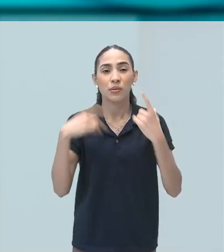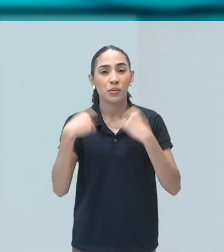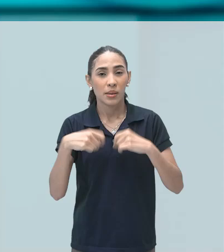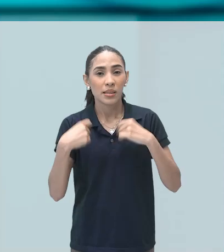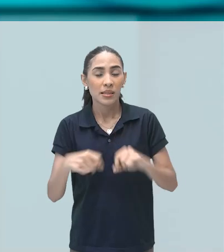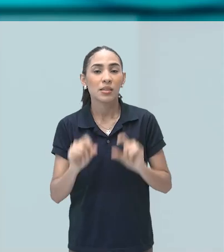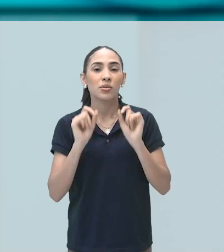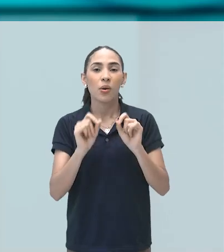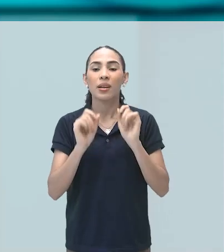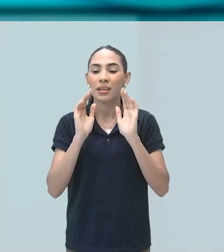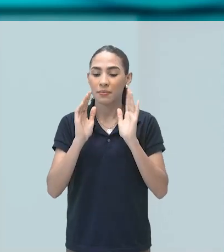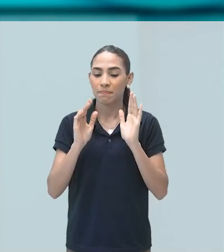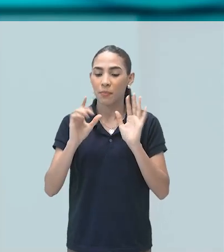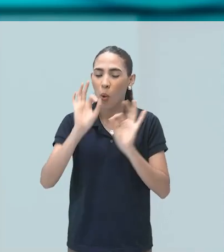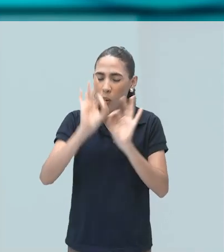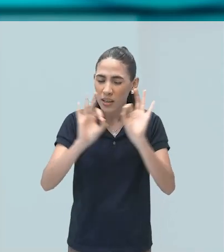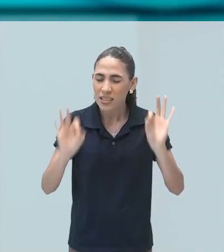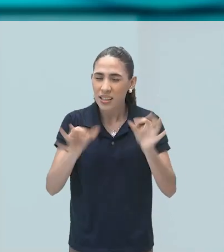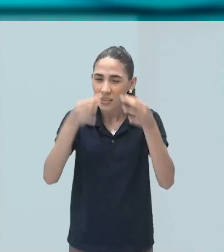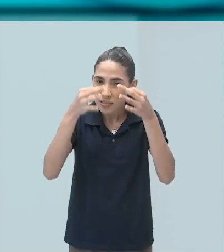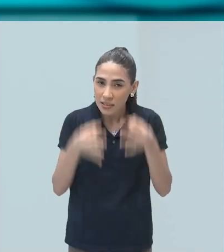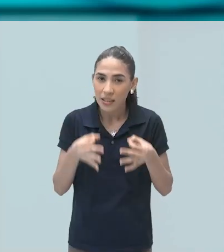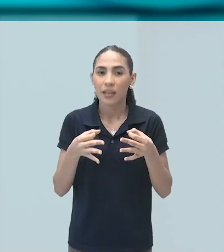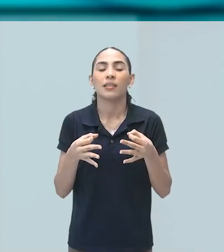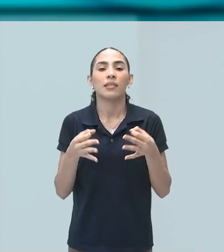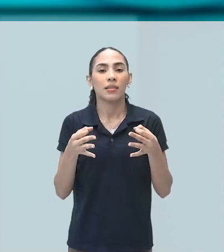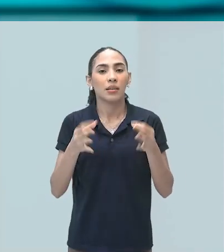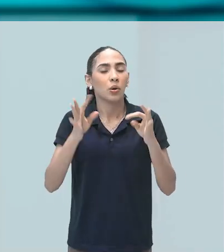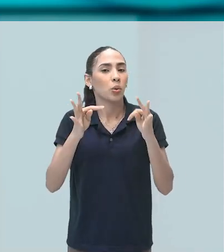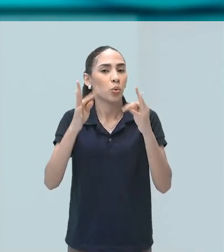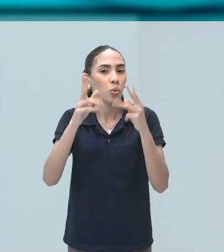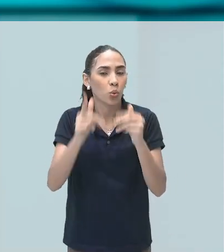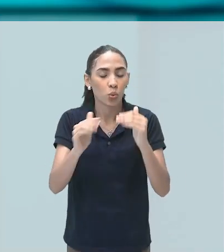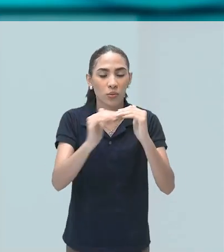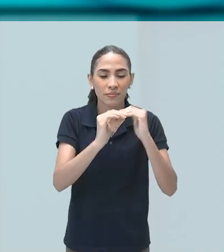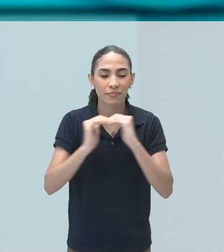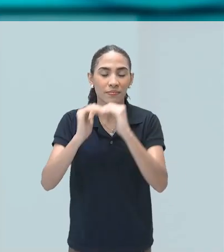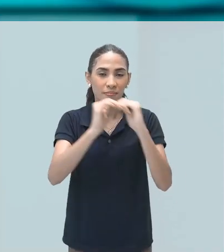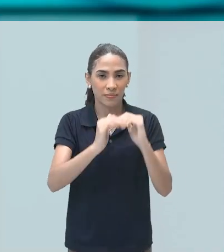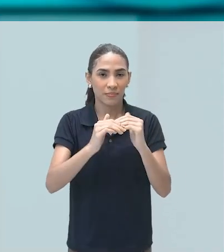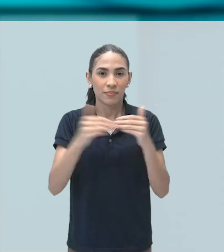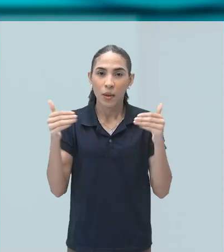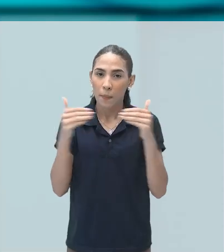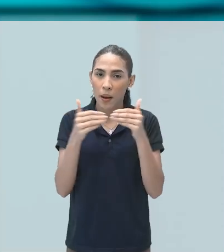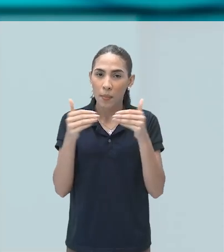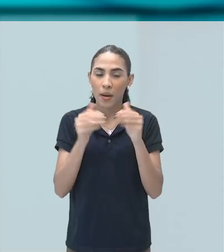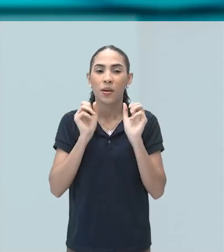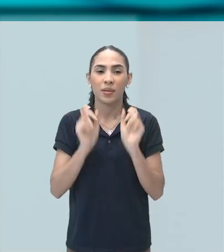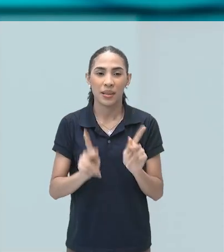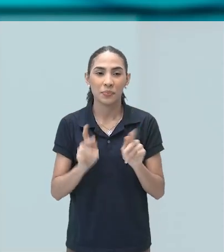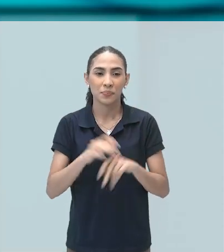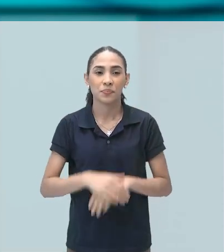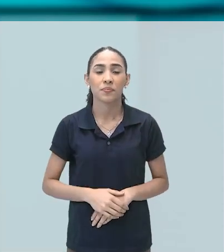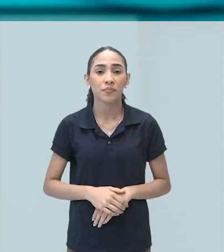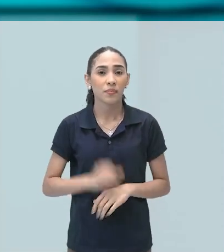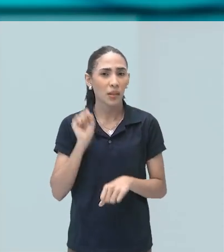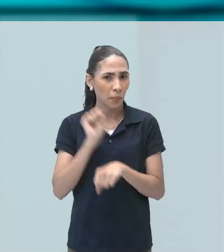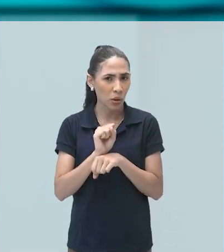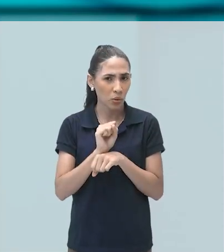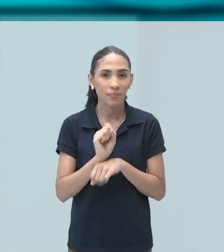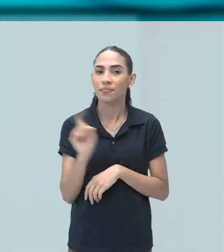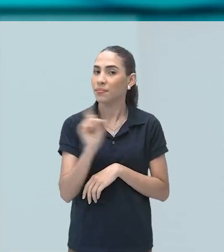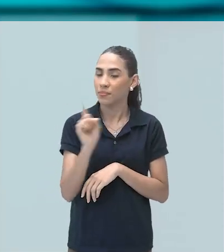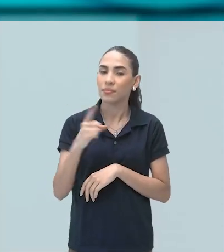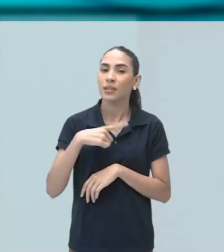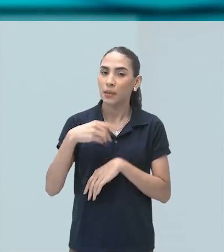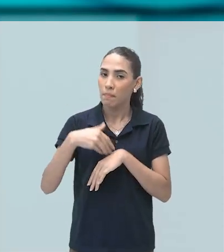precisam estar muito bem feitas, justamente para que tudo funcione em harmonia, certo? Mas não para por aí. Tem